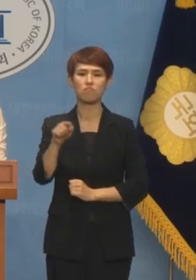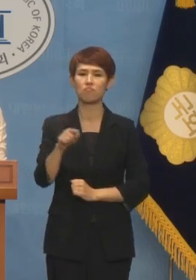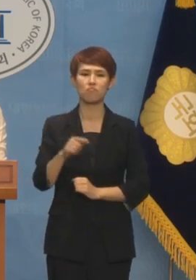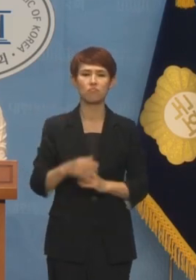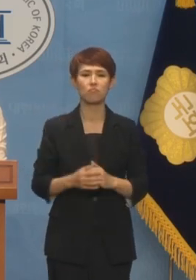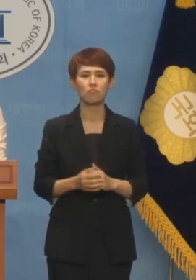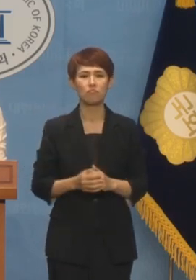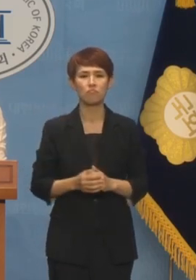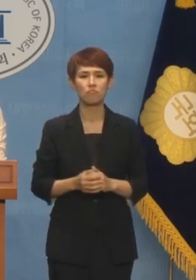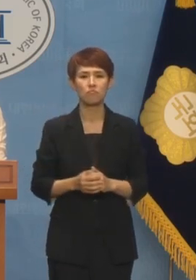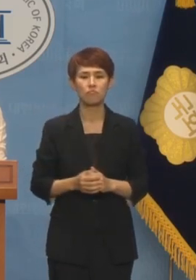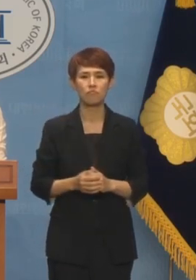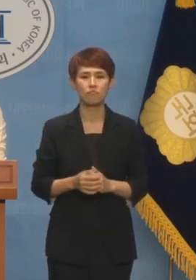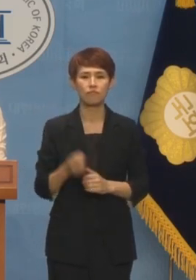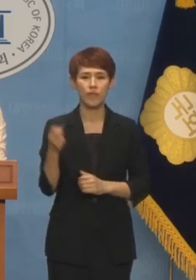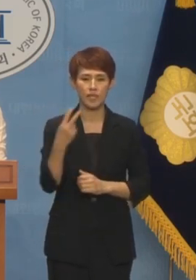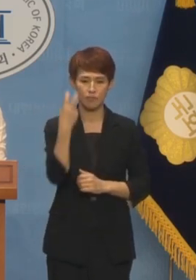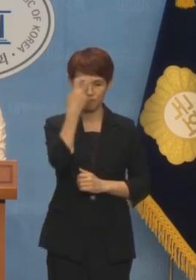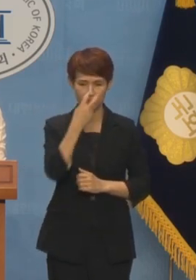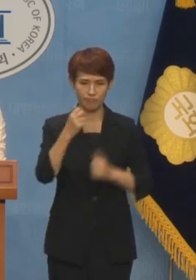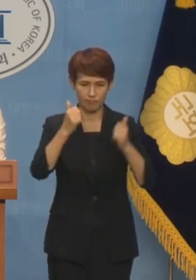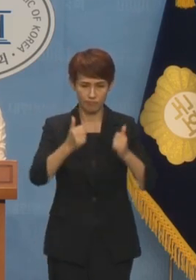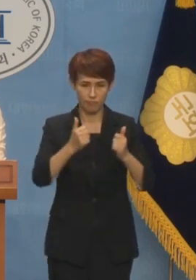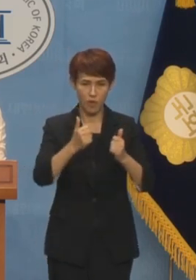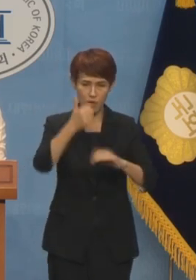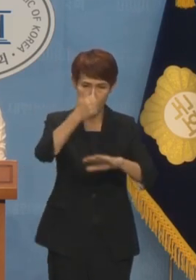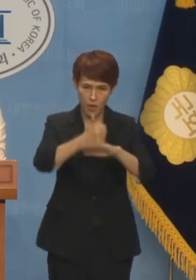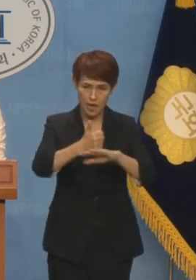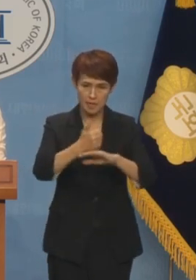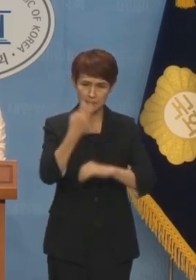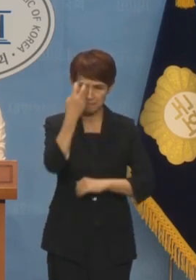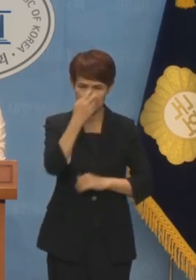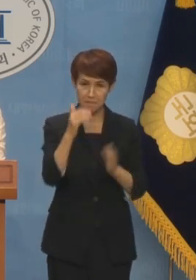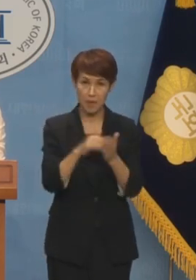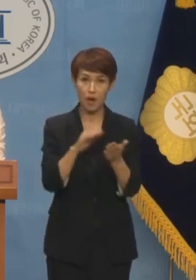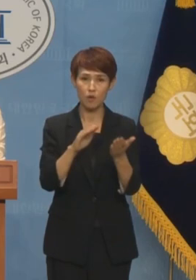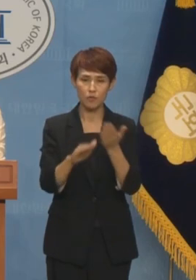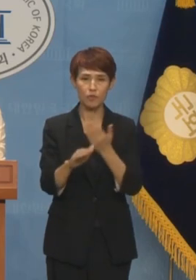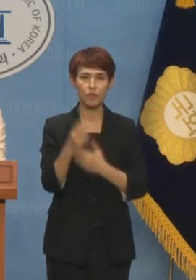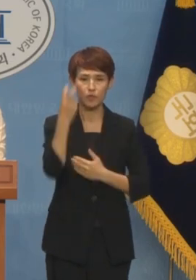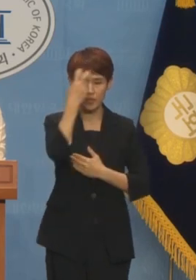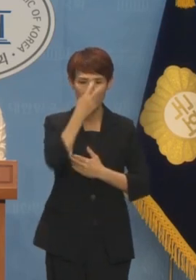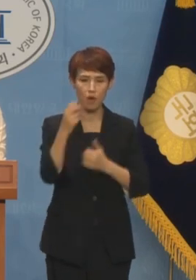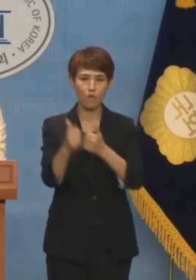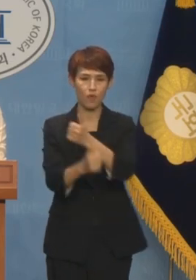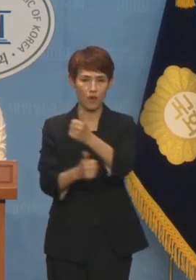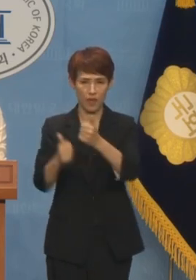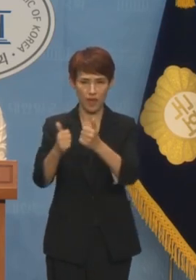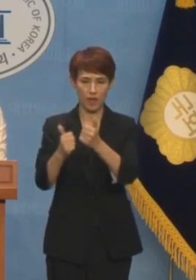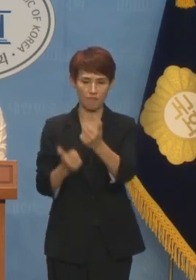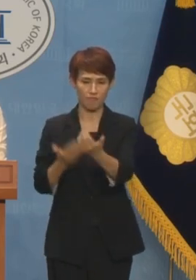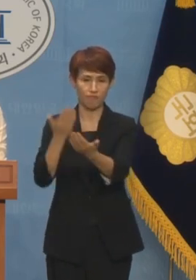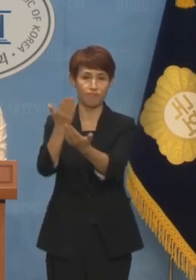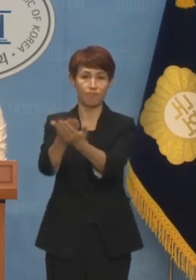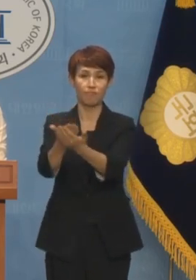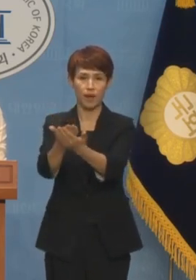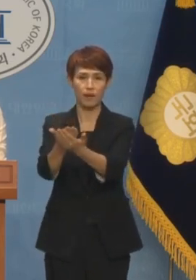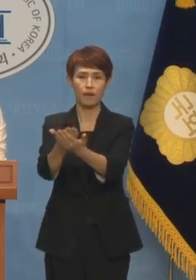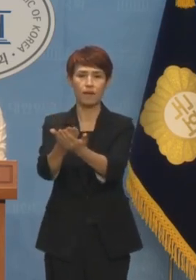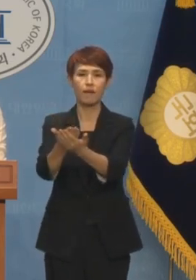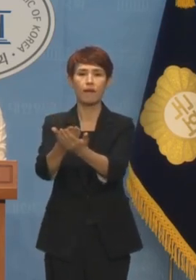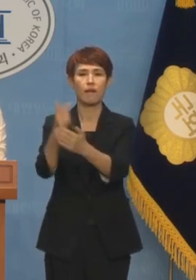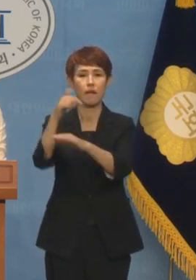대하여 수사 절차 및 결과의 적정성 등을 검토한 뒤 수사심의위원회 안건 상정을 통해